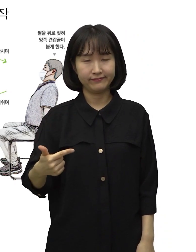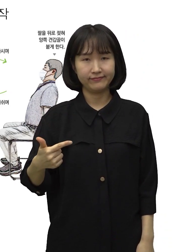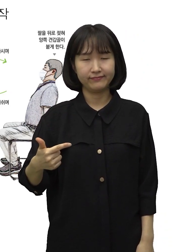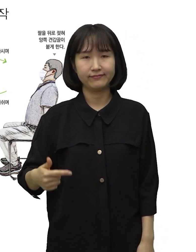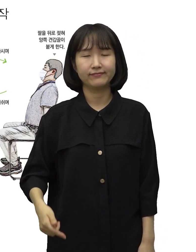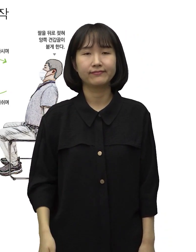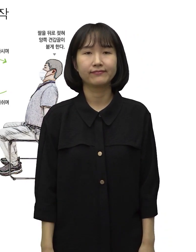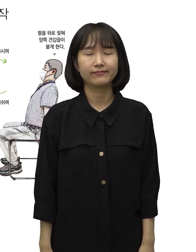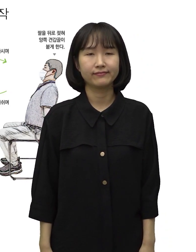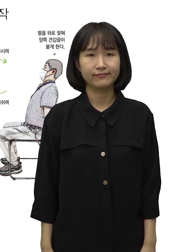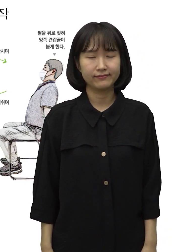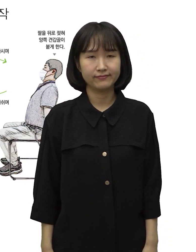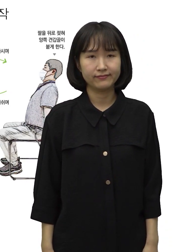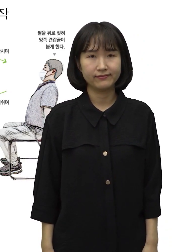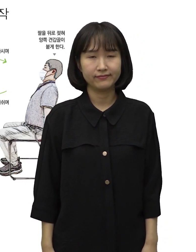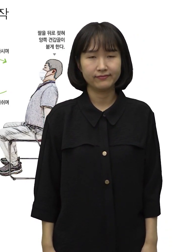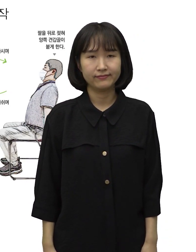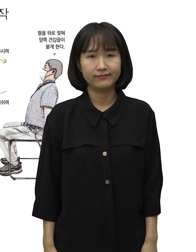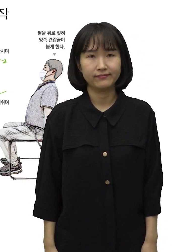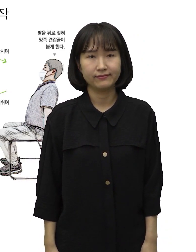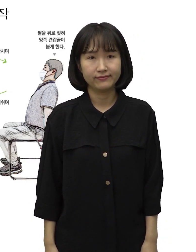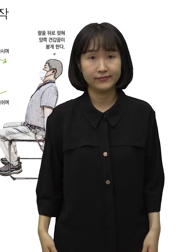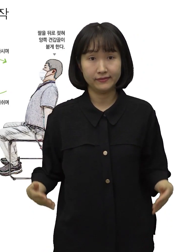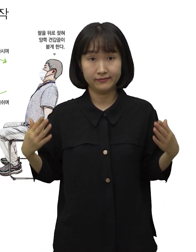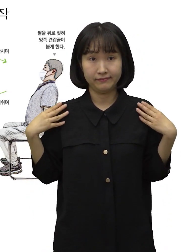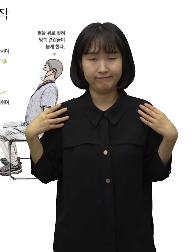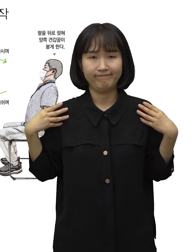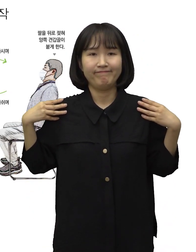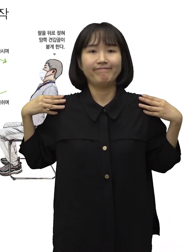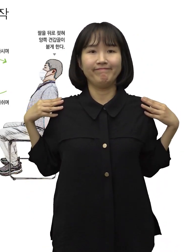들이쉬고 5초 정도 유지한 후에